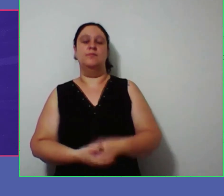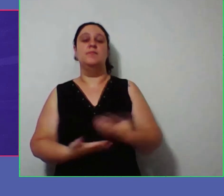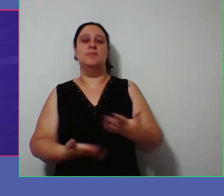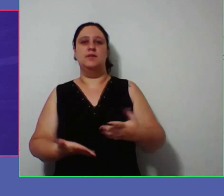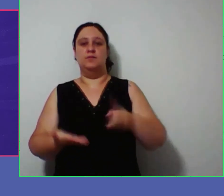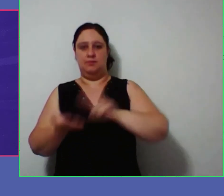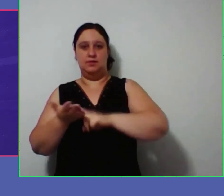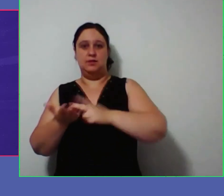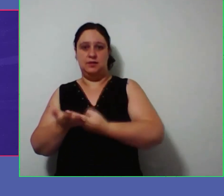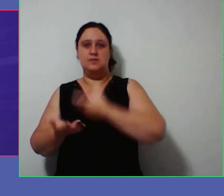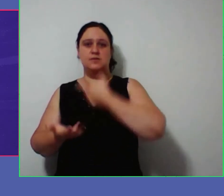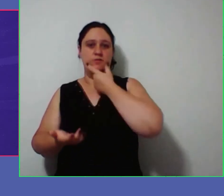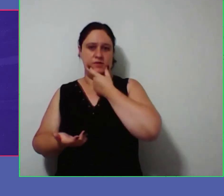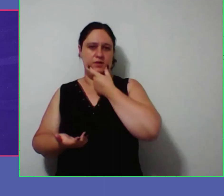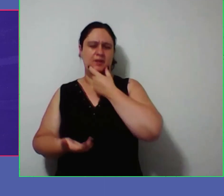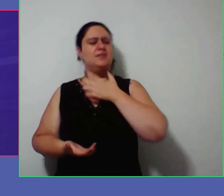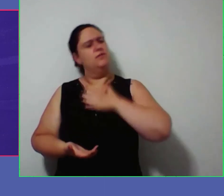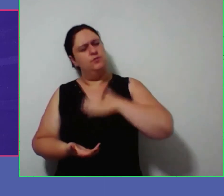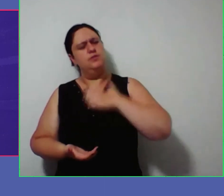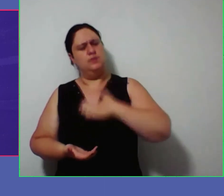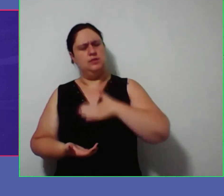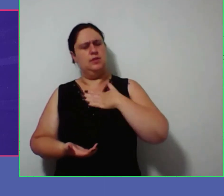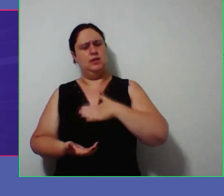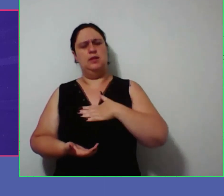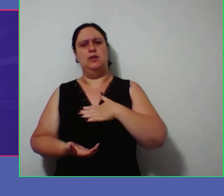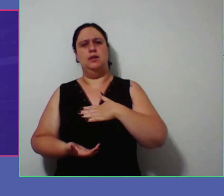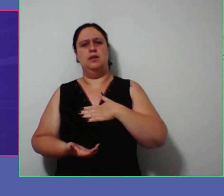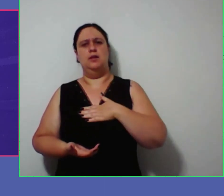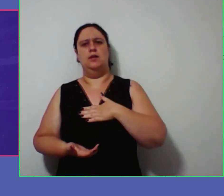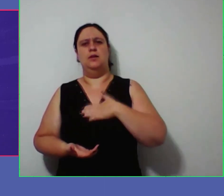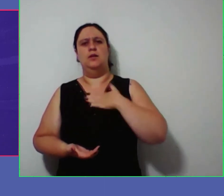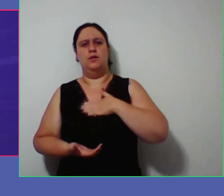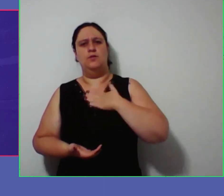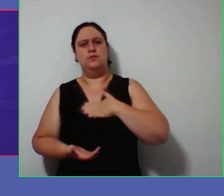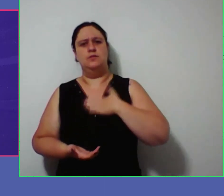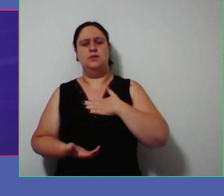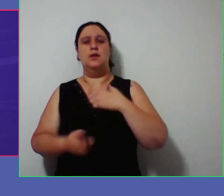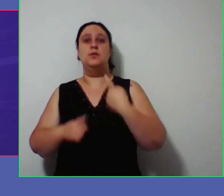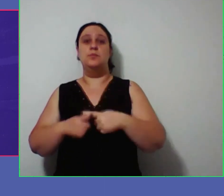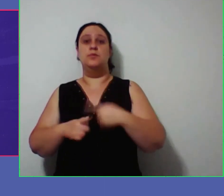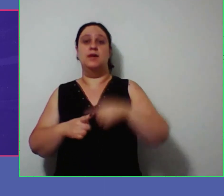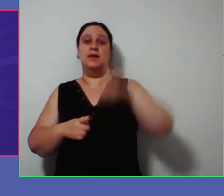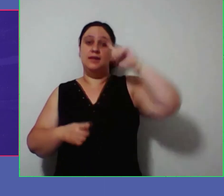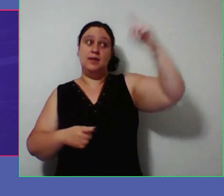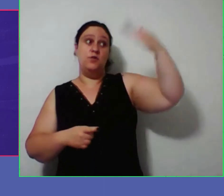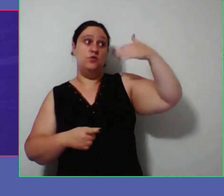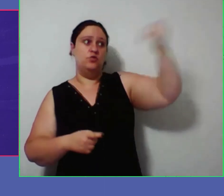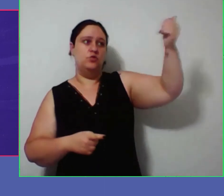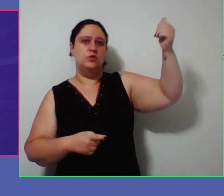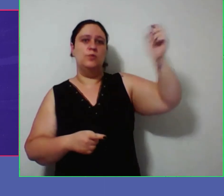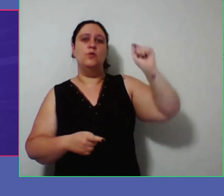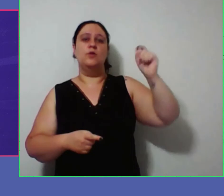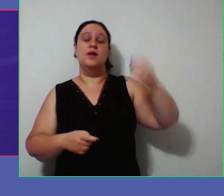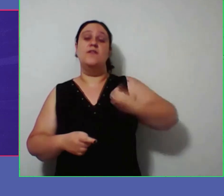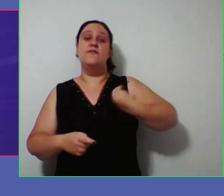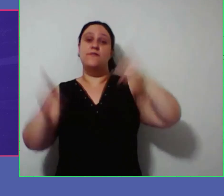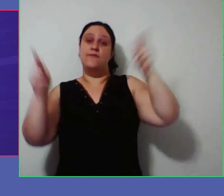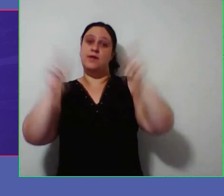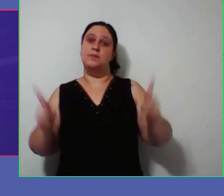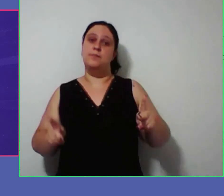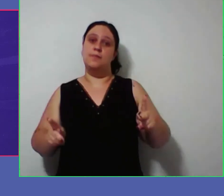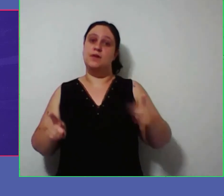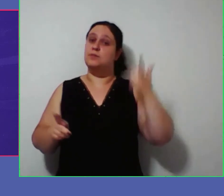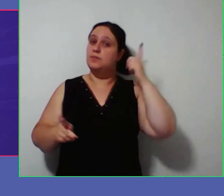muito, né? Nós somos convocados para viver em paz. Irmãos, é em paz que se edifica a igreja,